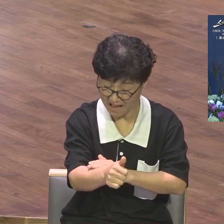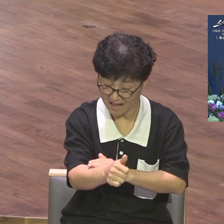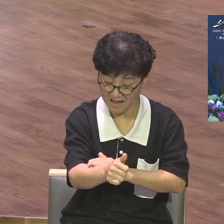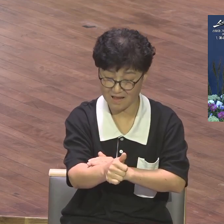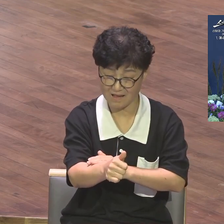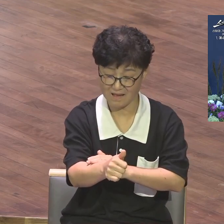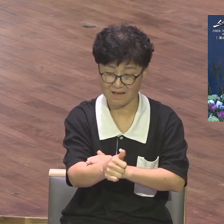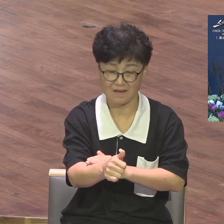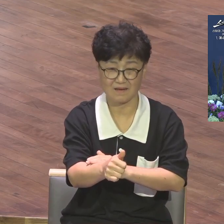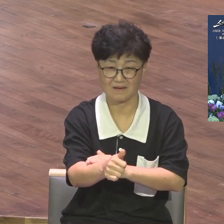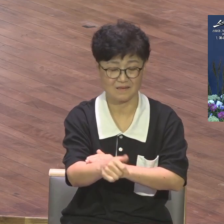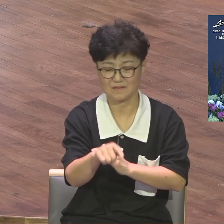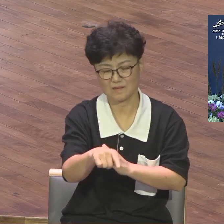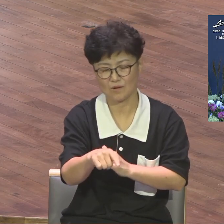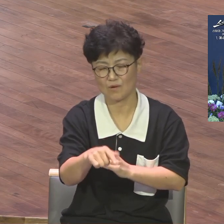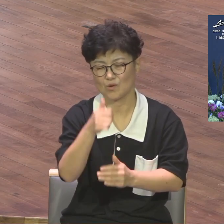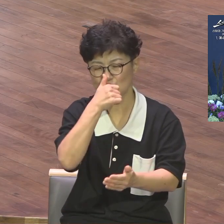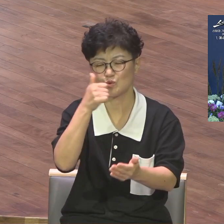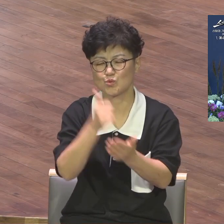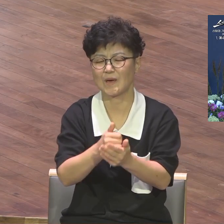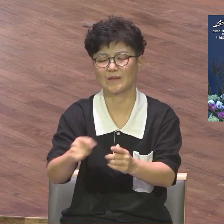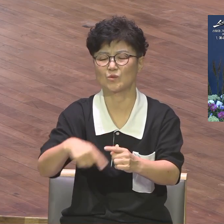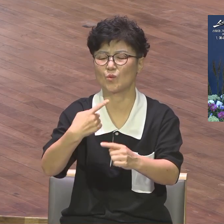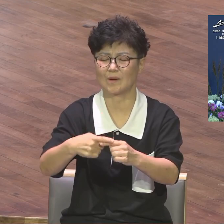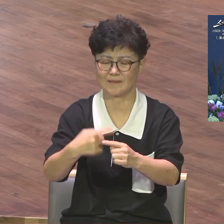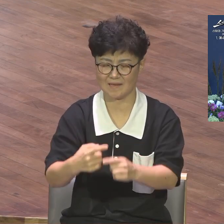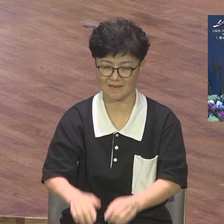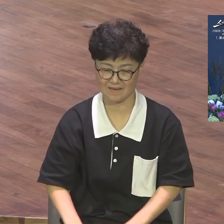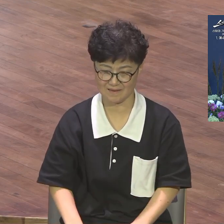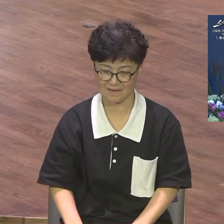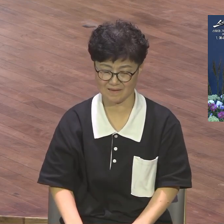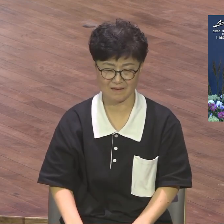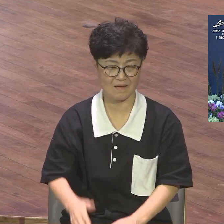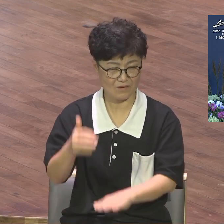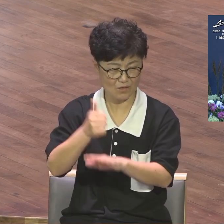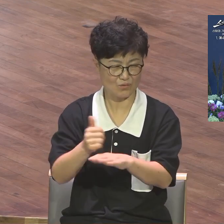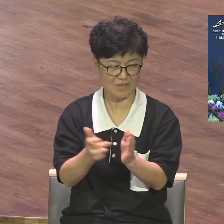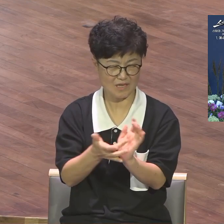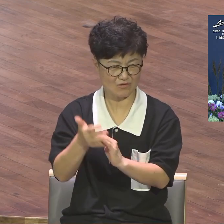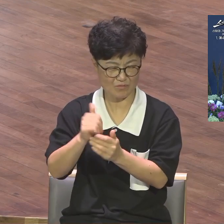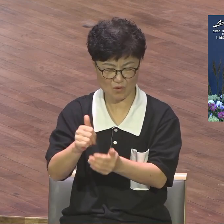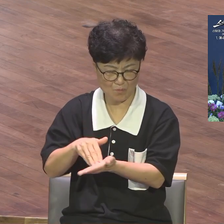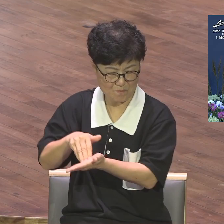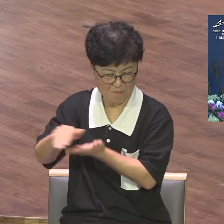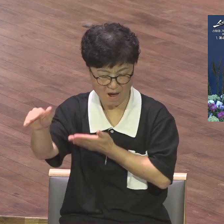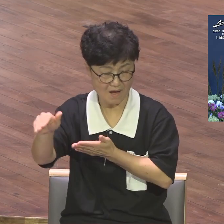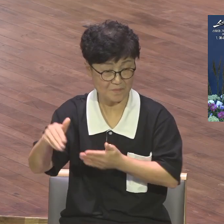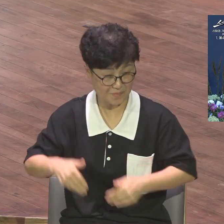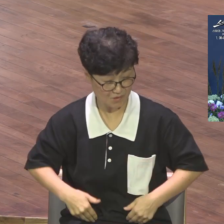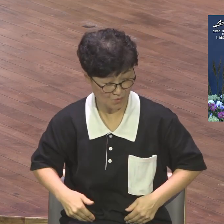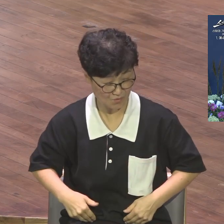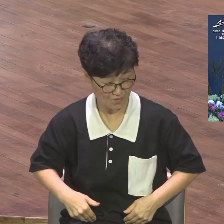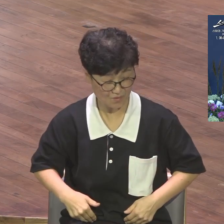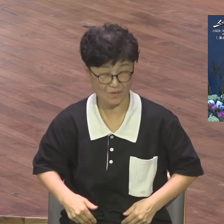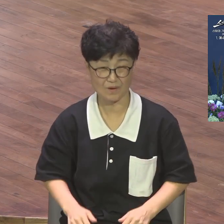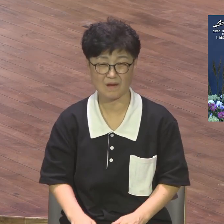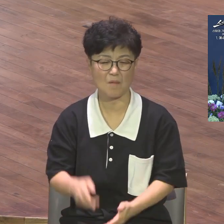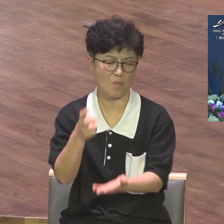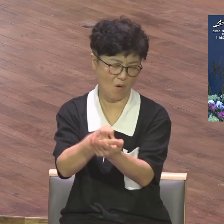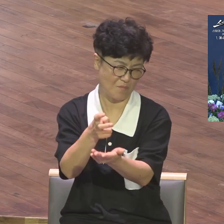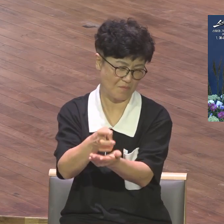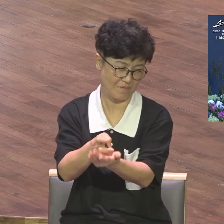따라 들어가는 것 자체가 범죄인 거예요. 그럼 예수님도 추방당해야 되는 거예요. 그게 당시의 관습이었던 것입니다.